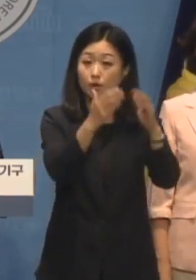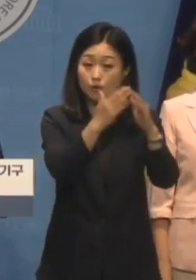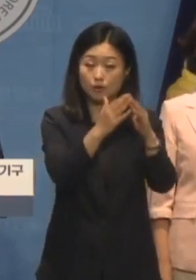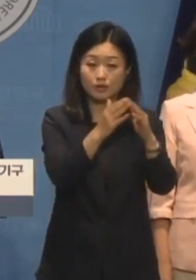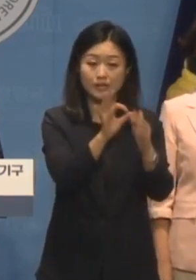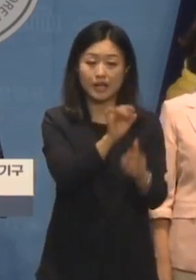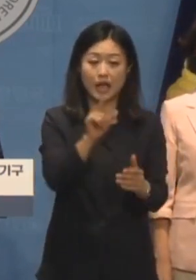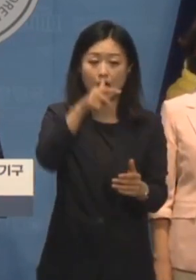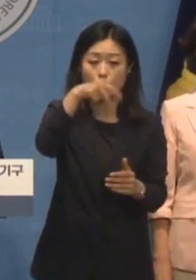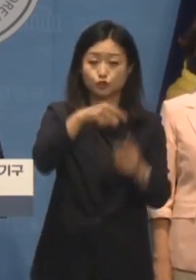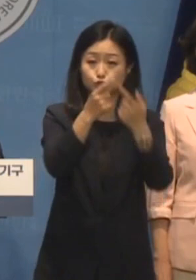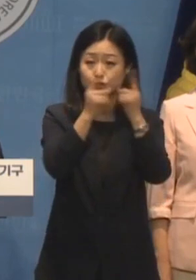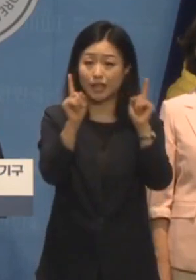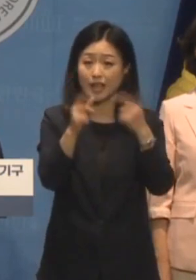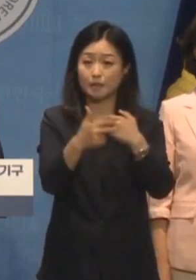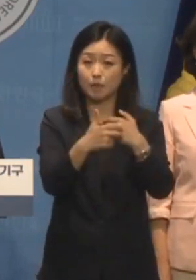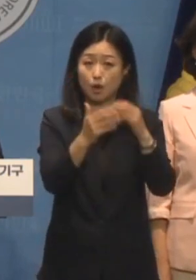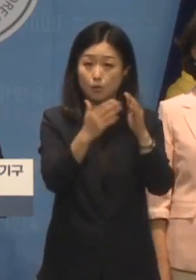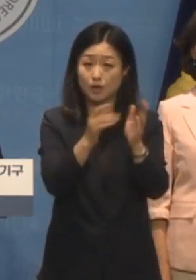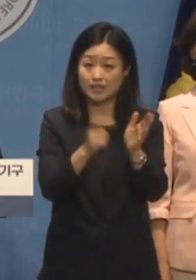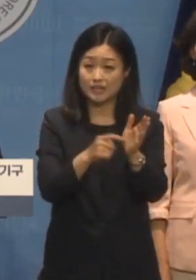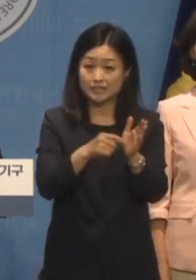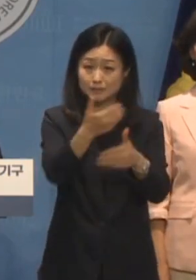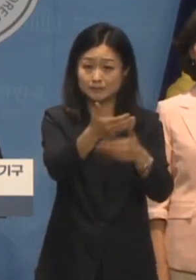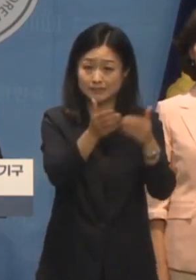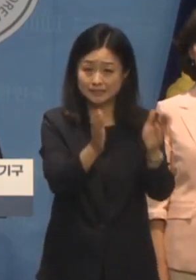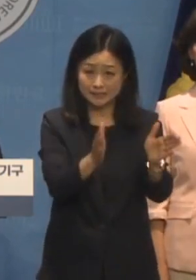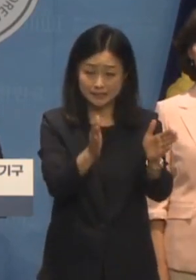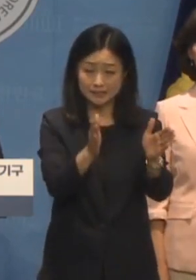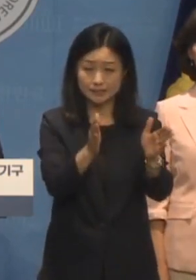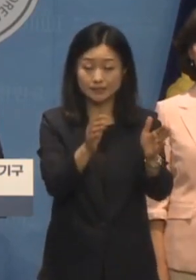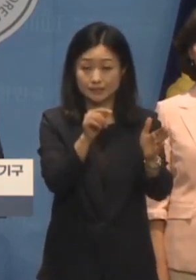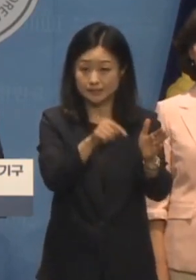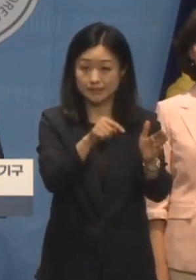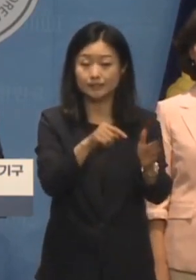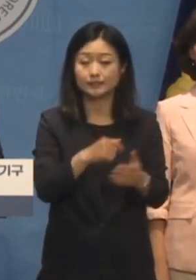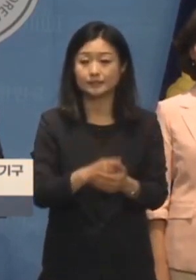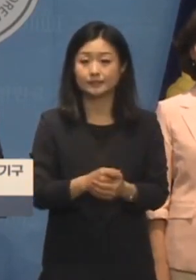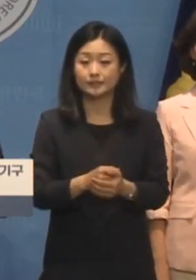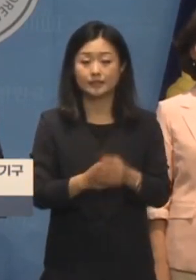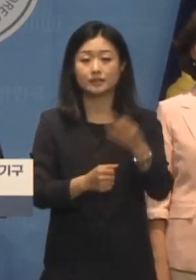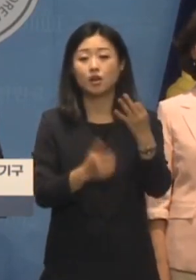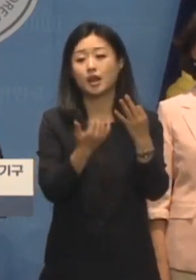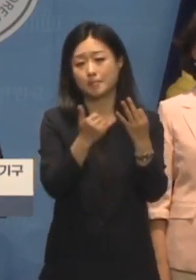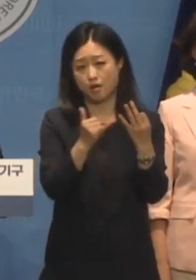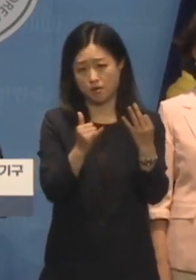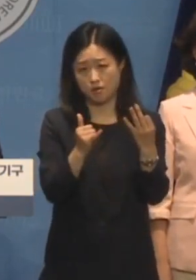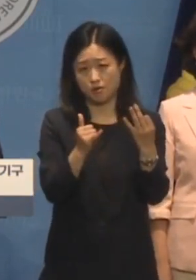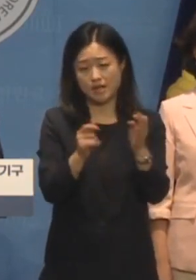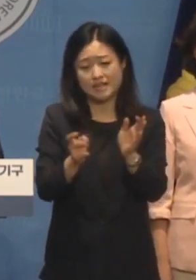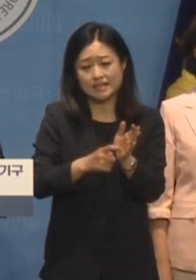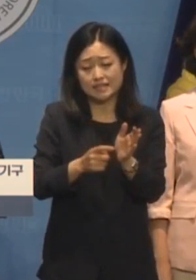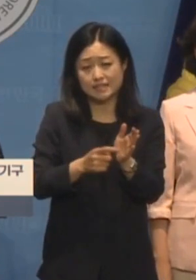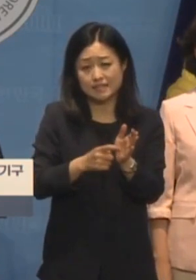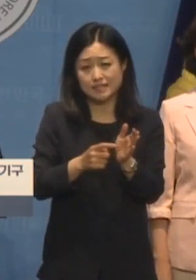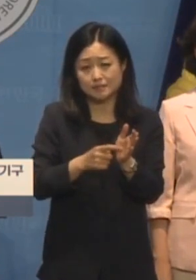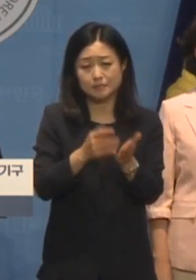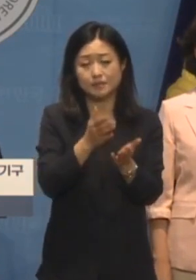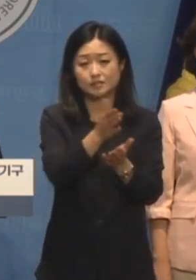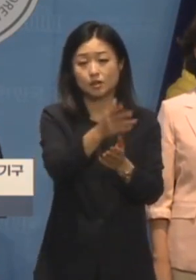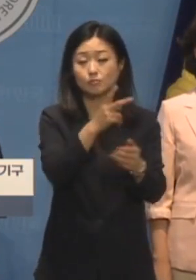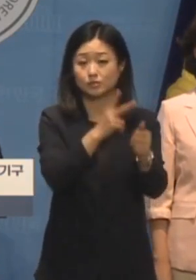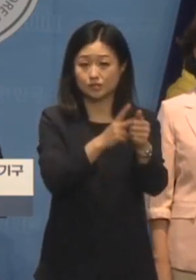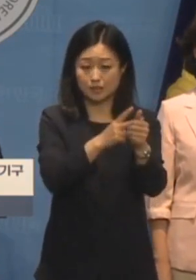아주대병원 응급실의 경우 의정 갈등의 과정에서 총 14명의 응급의 과 전문의